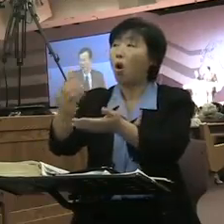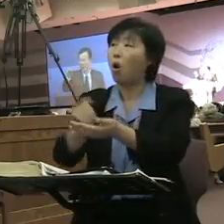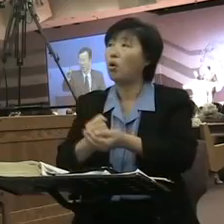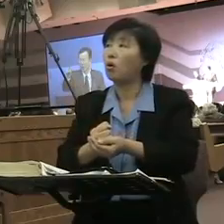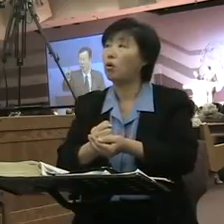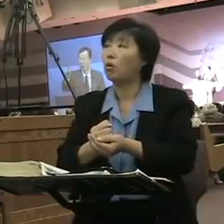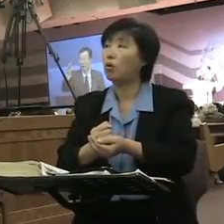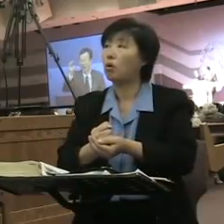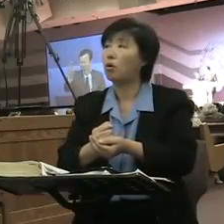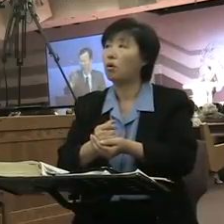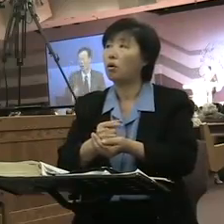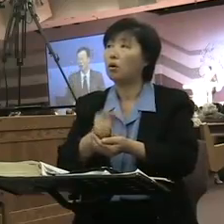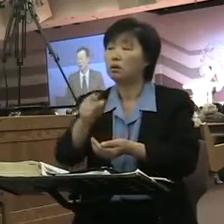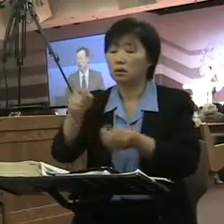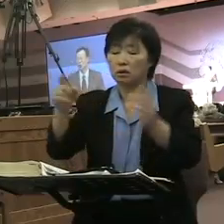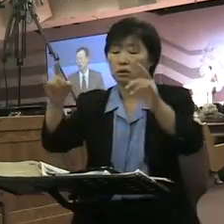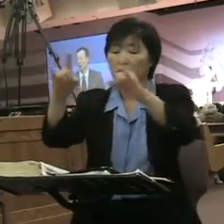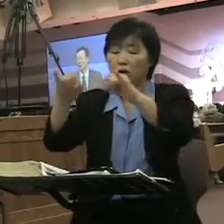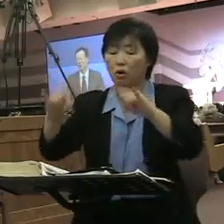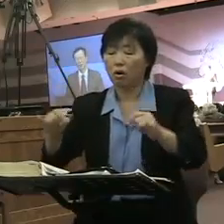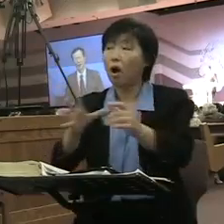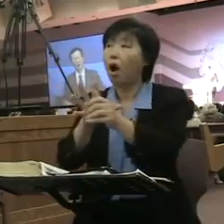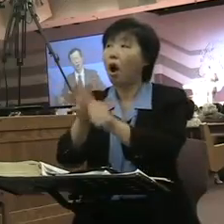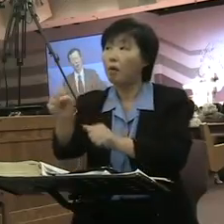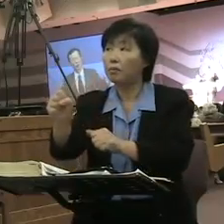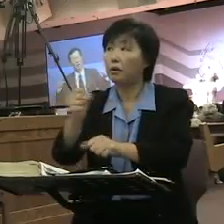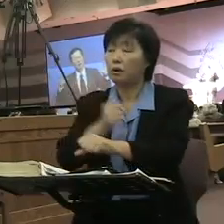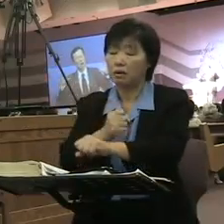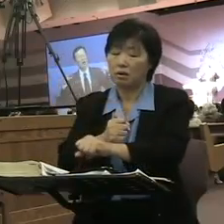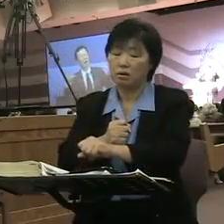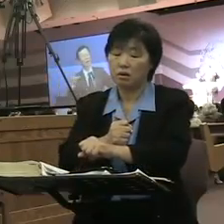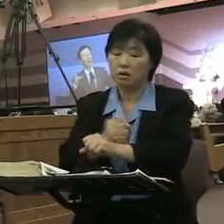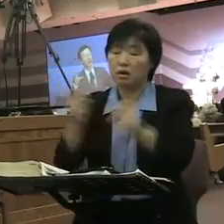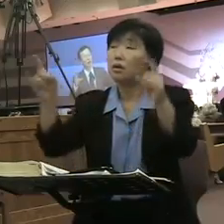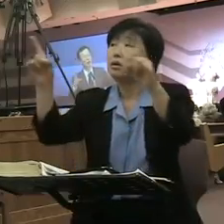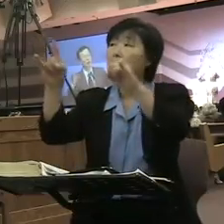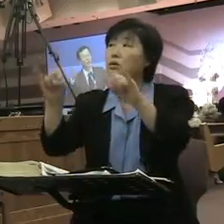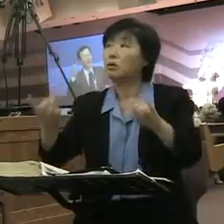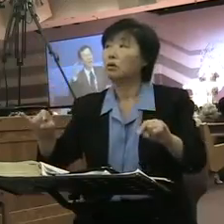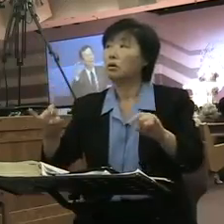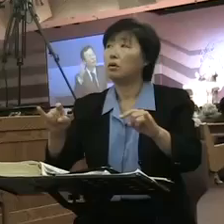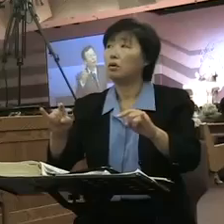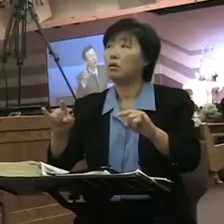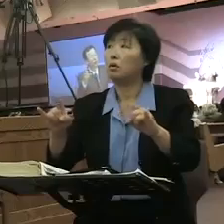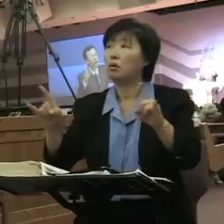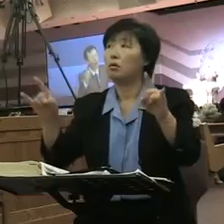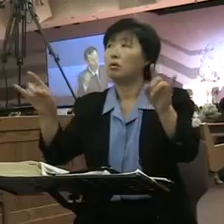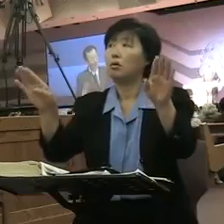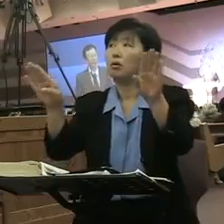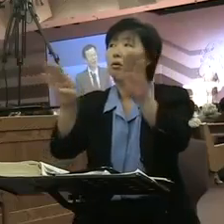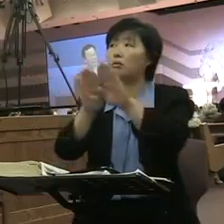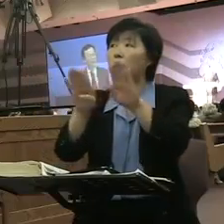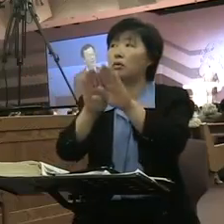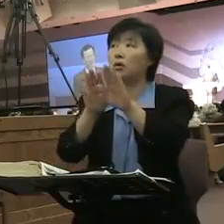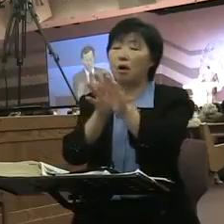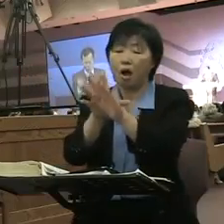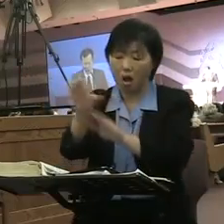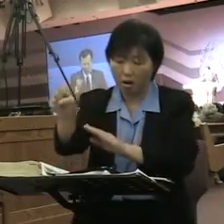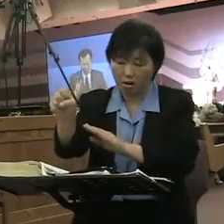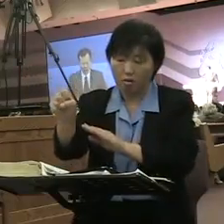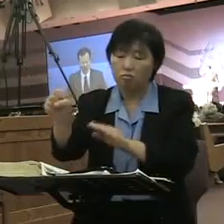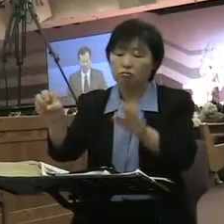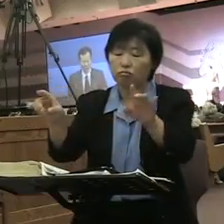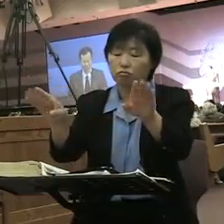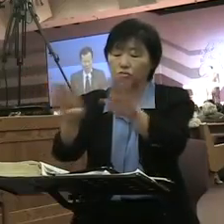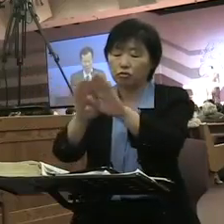것은 그 성을 함락했다는 것이죠. 옛날에도 그 성을 함락하기 위해서는 그 대문부터 함락을 하게 됩니다.